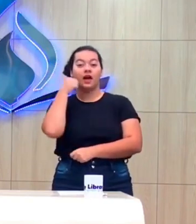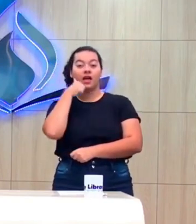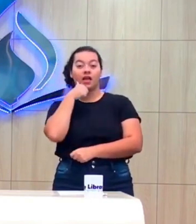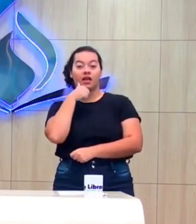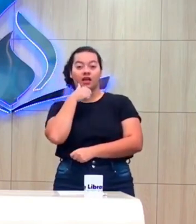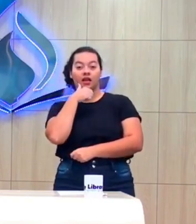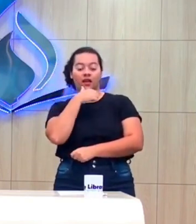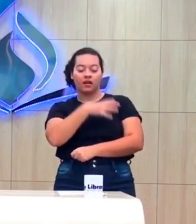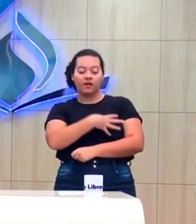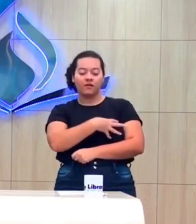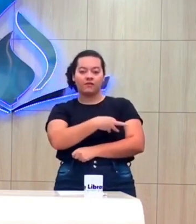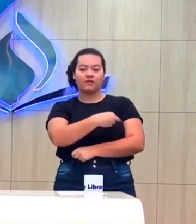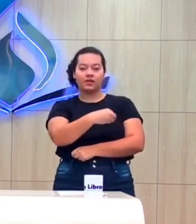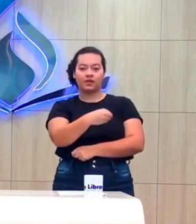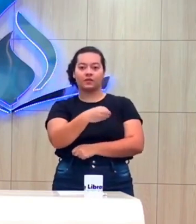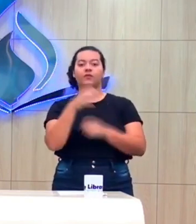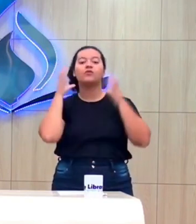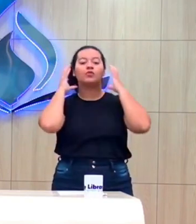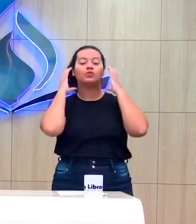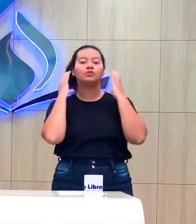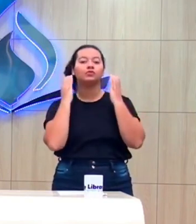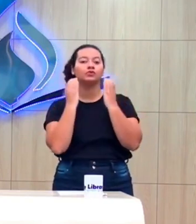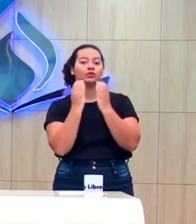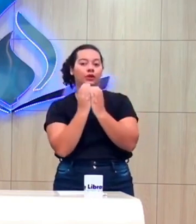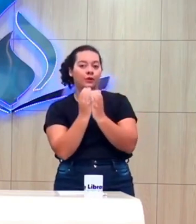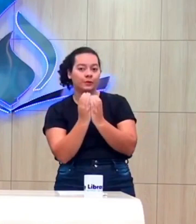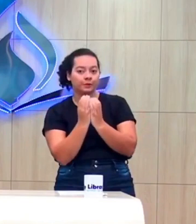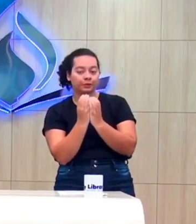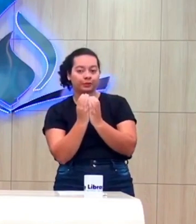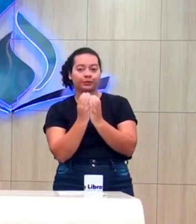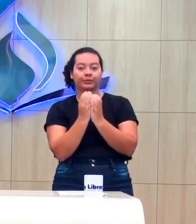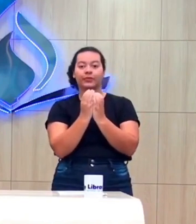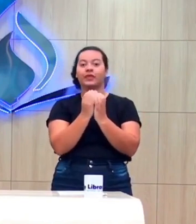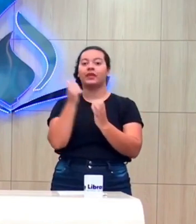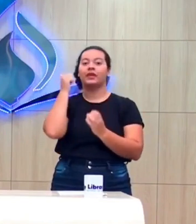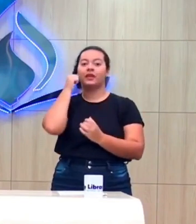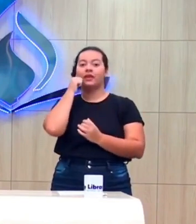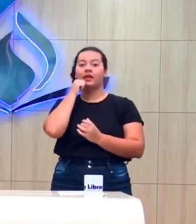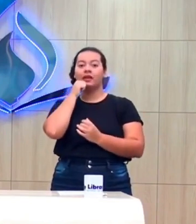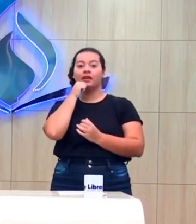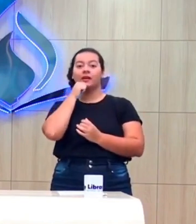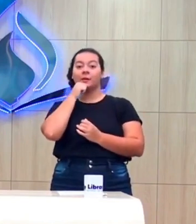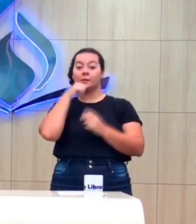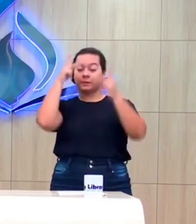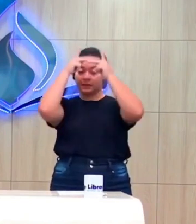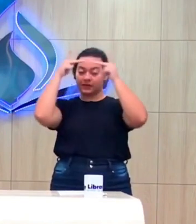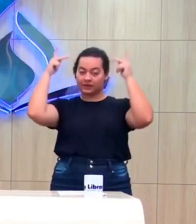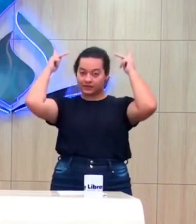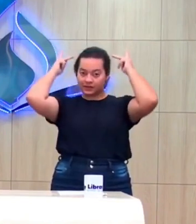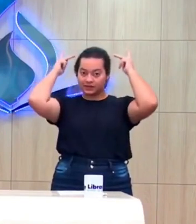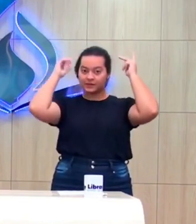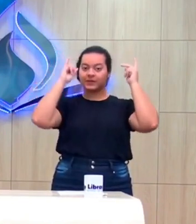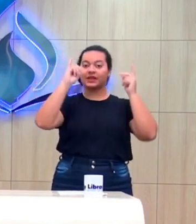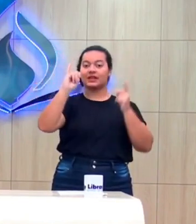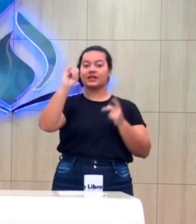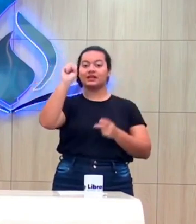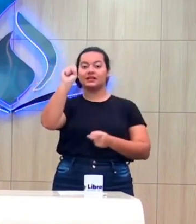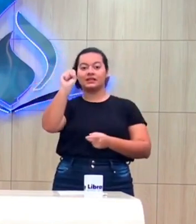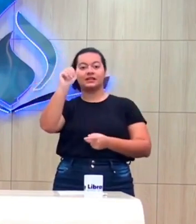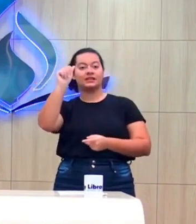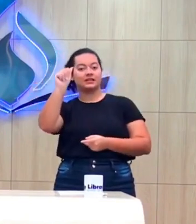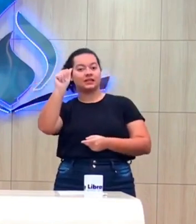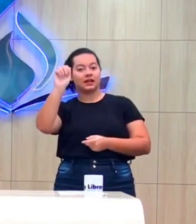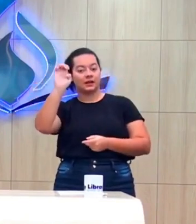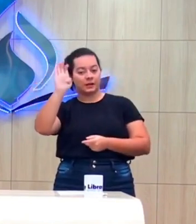II, a filha dele, princesa Isabel, ela teve um filho, e